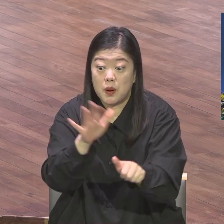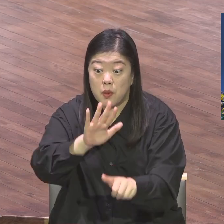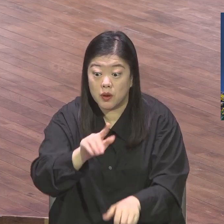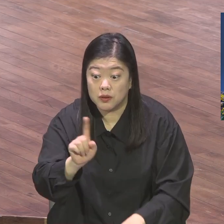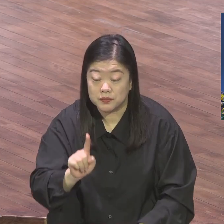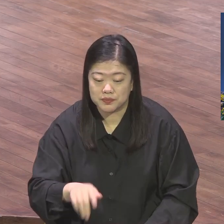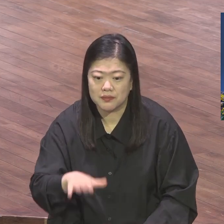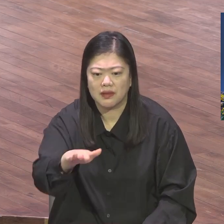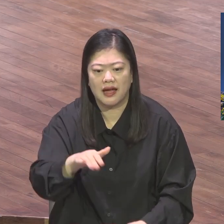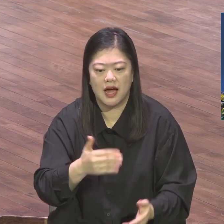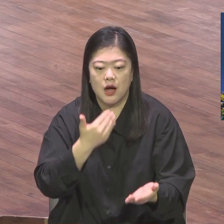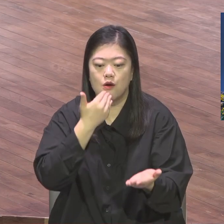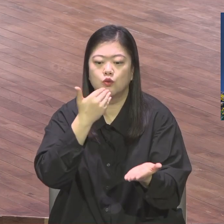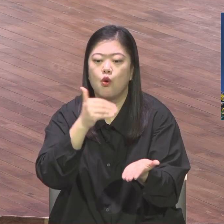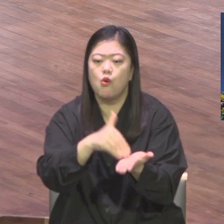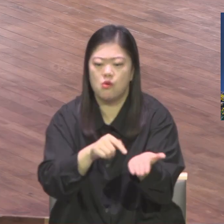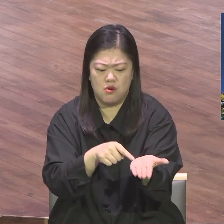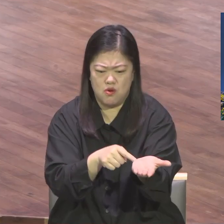돌들이 많아요.